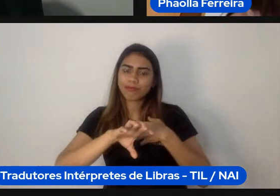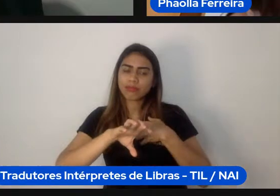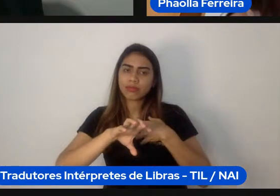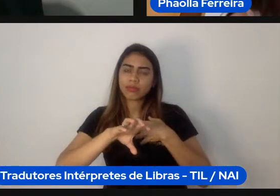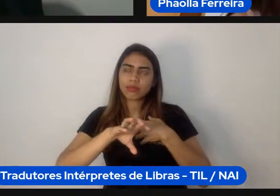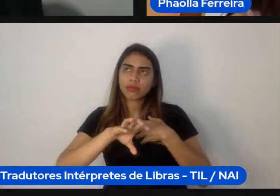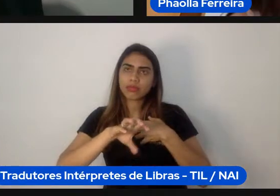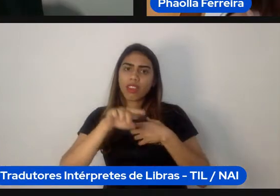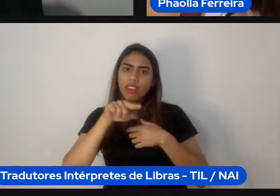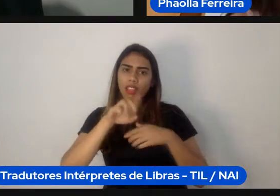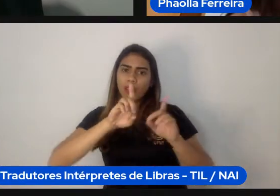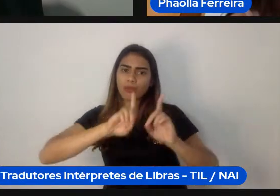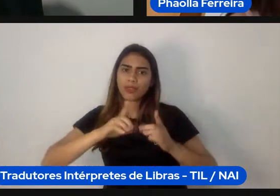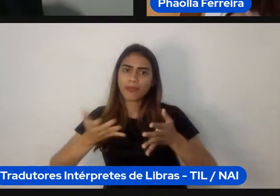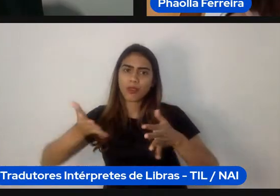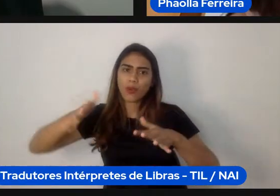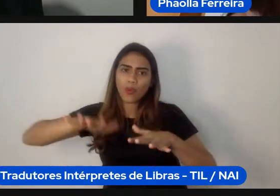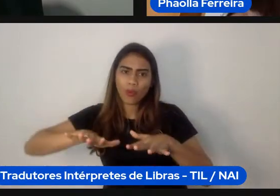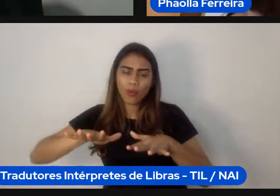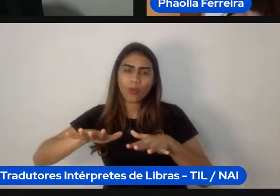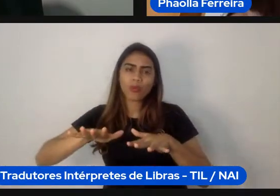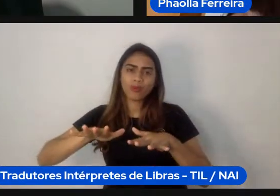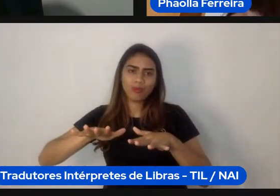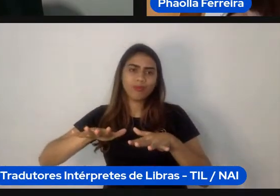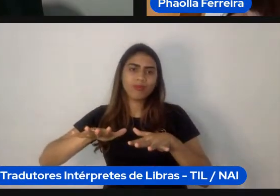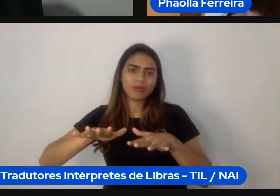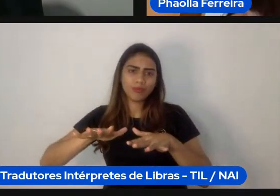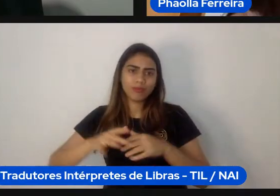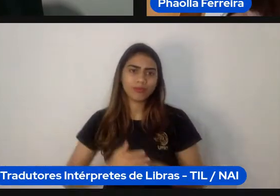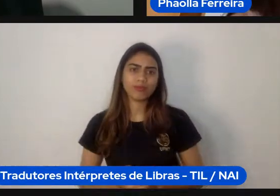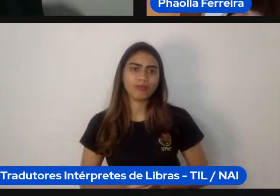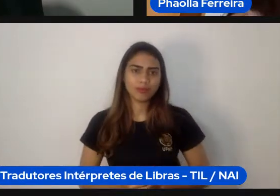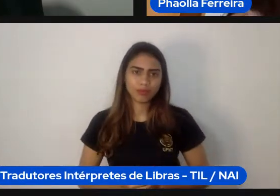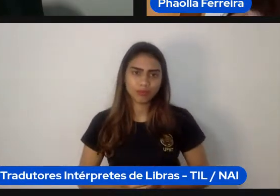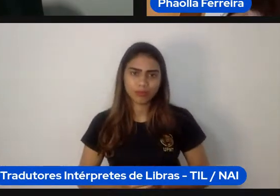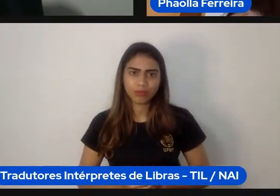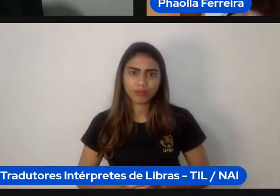de todas as formas possíveis.